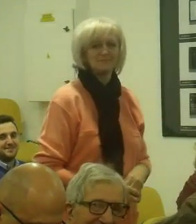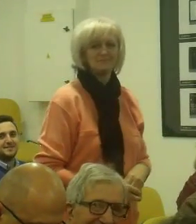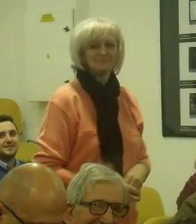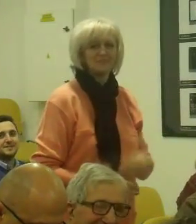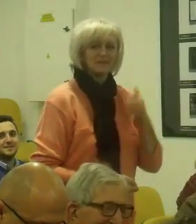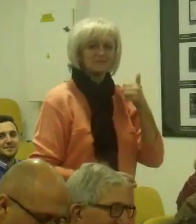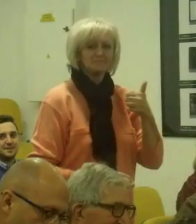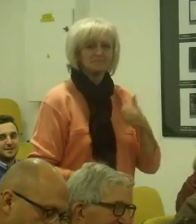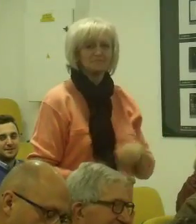A to je